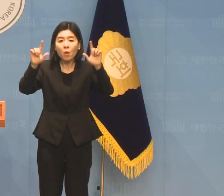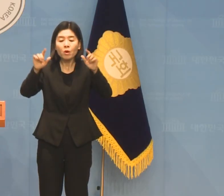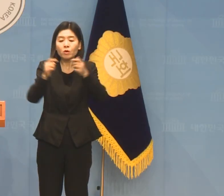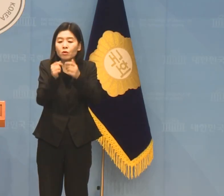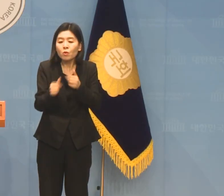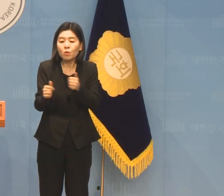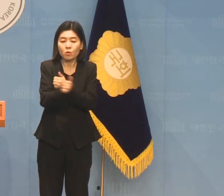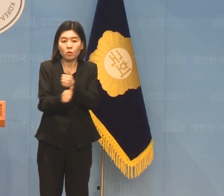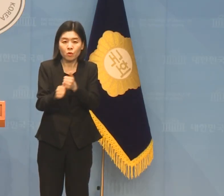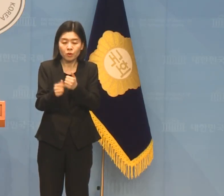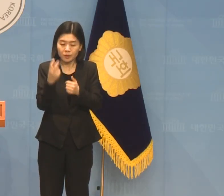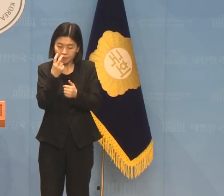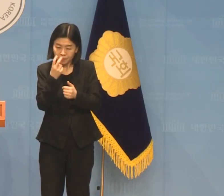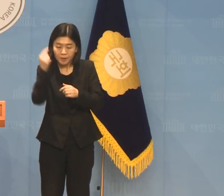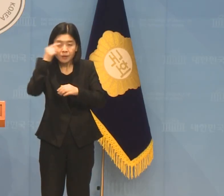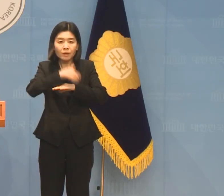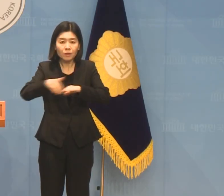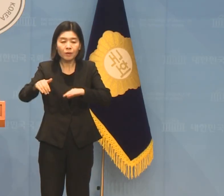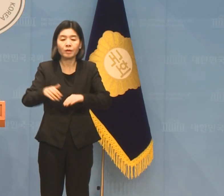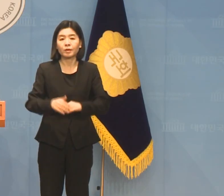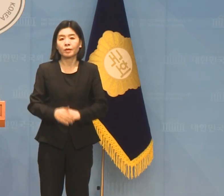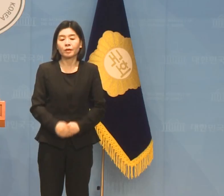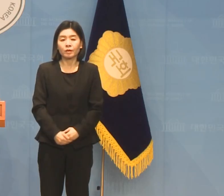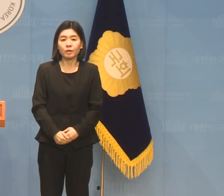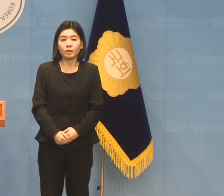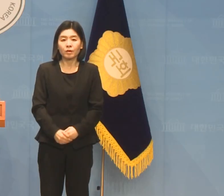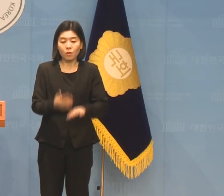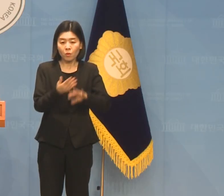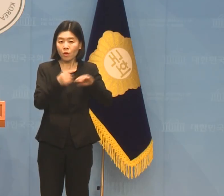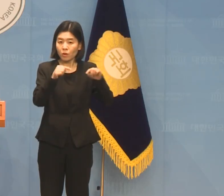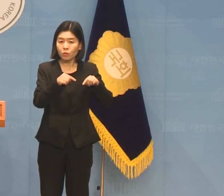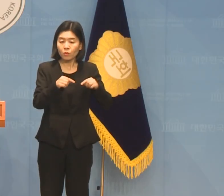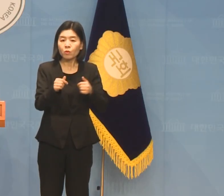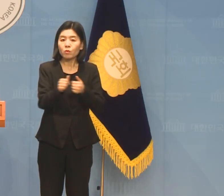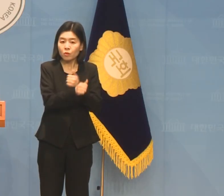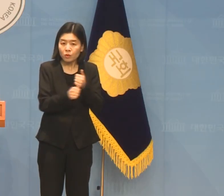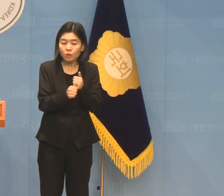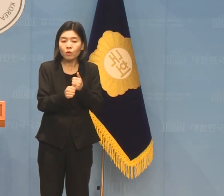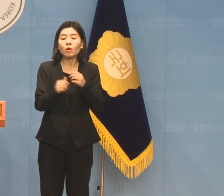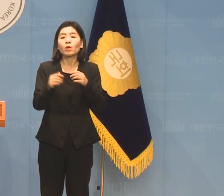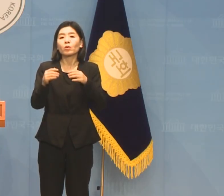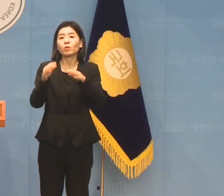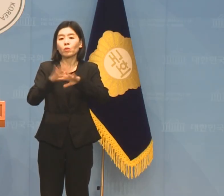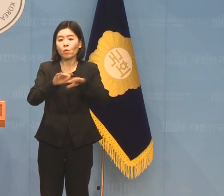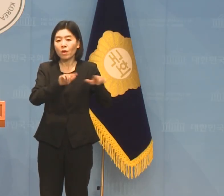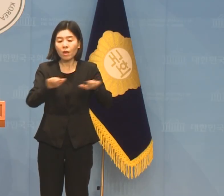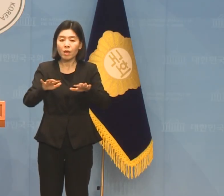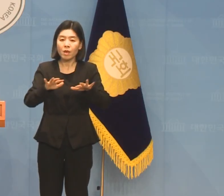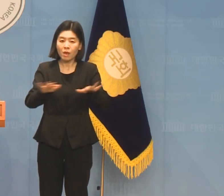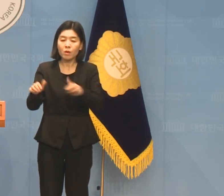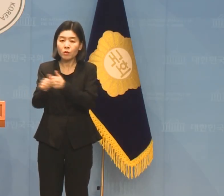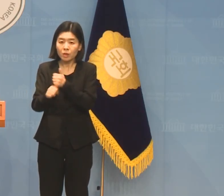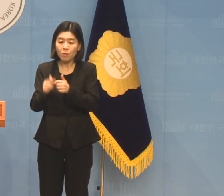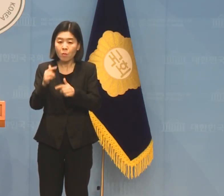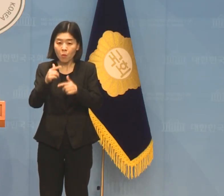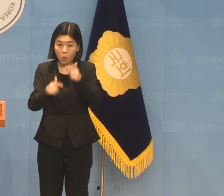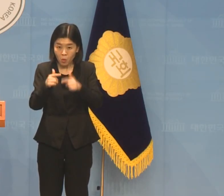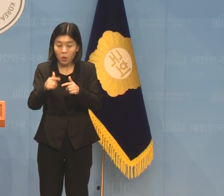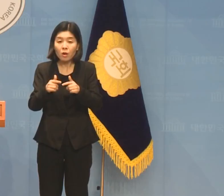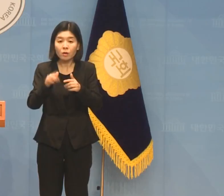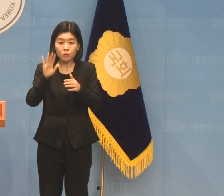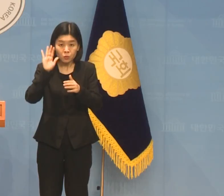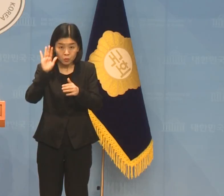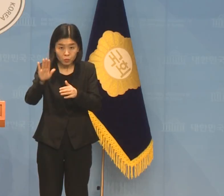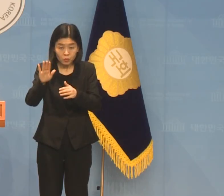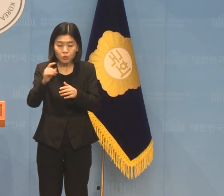진행할 예정입니다. 또한 외통위, 농해수위는 목요일 24일 소위원회 심사 이후 전체